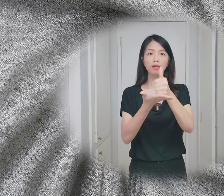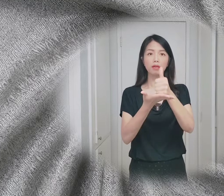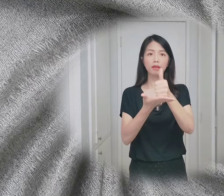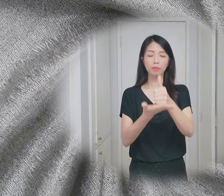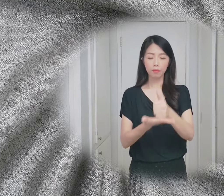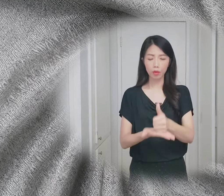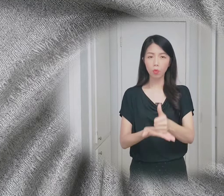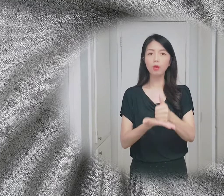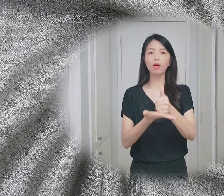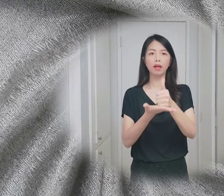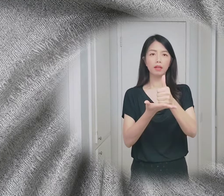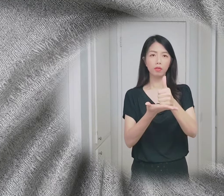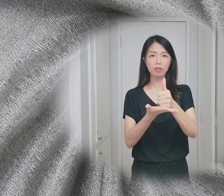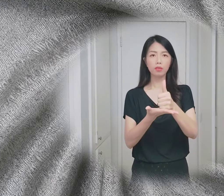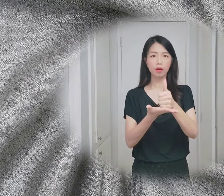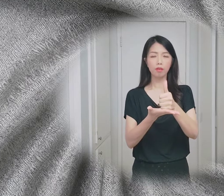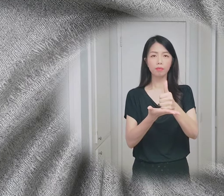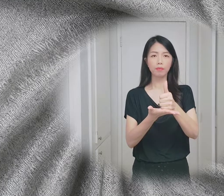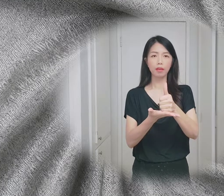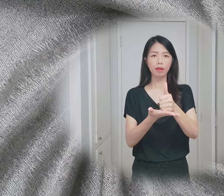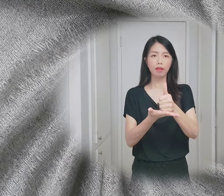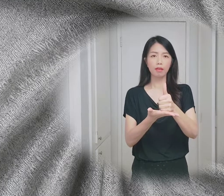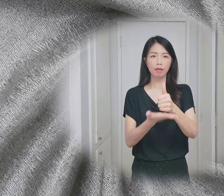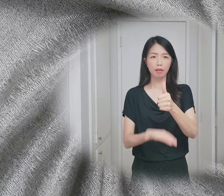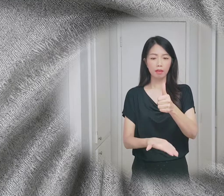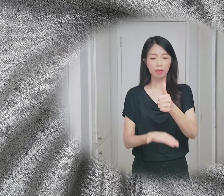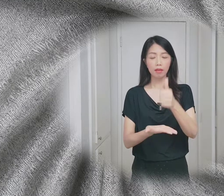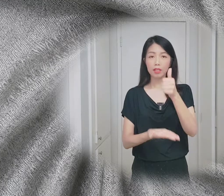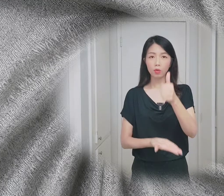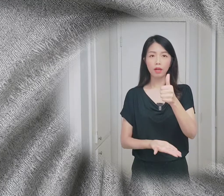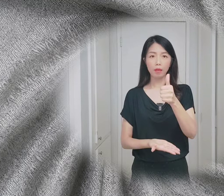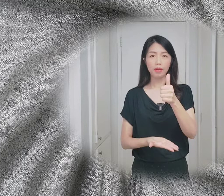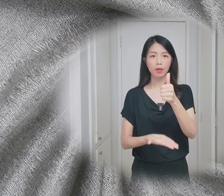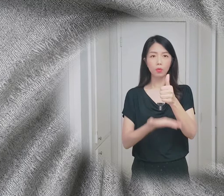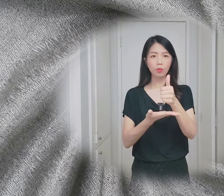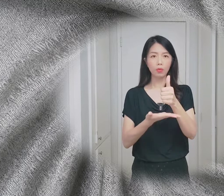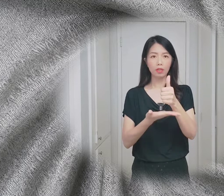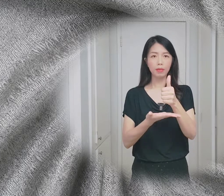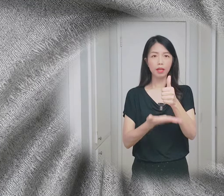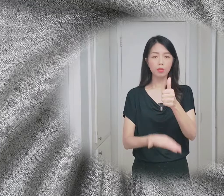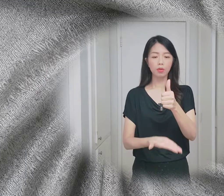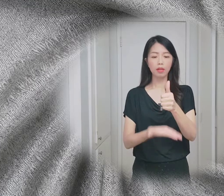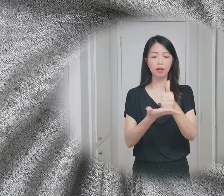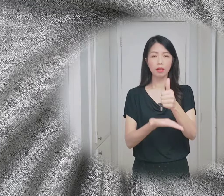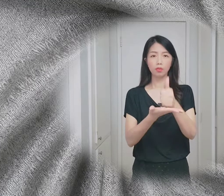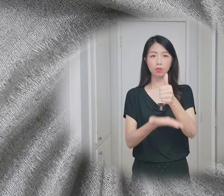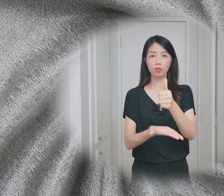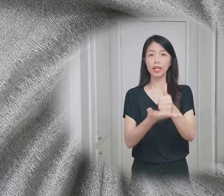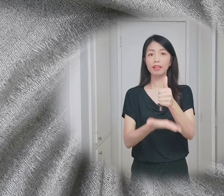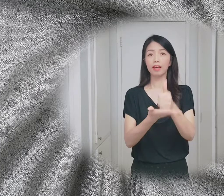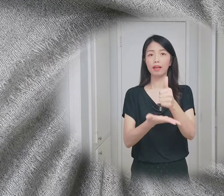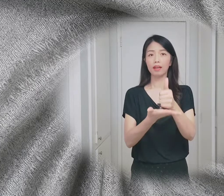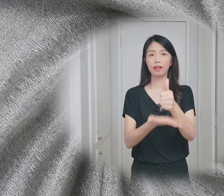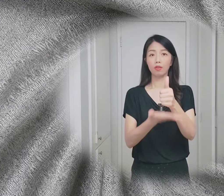섬기다, 존경하다 이런 뜻이고요. 이 손은 가만히 있고 이 밑에 있는 손이